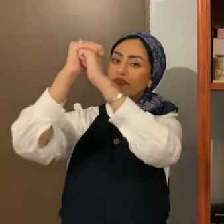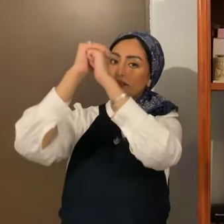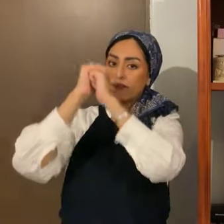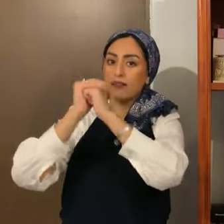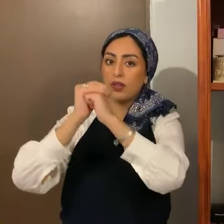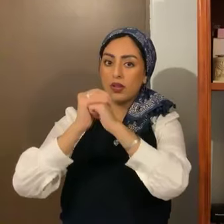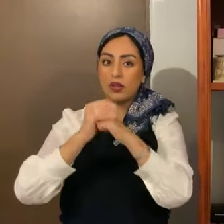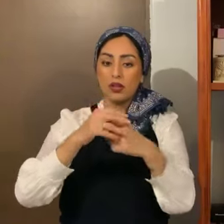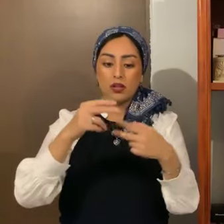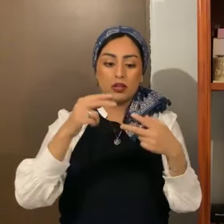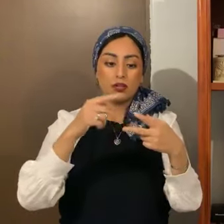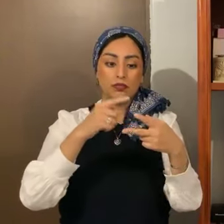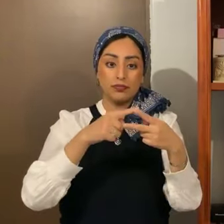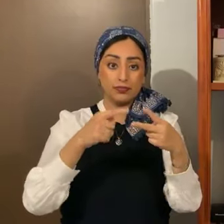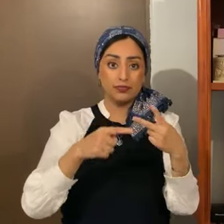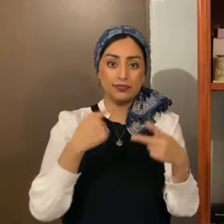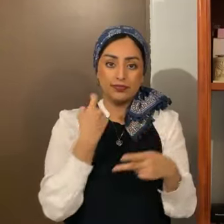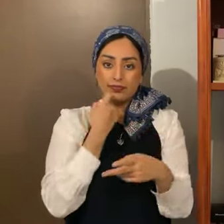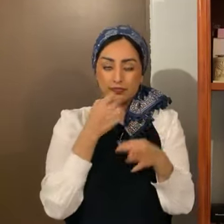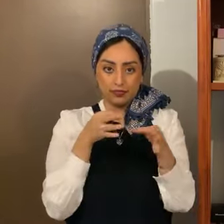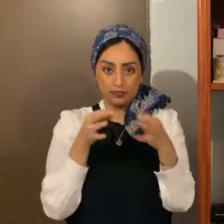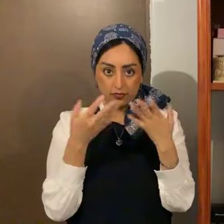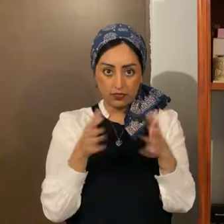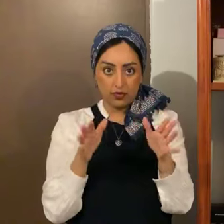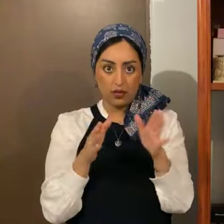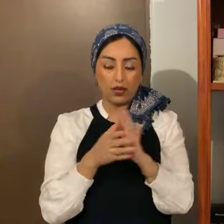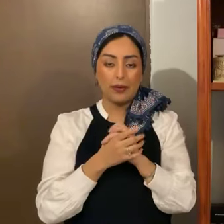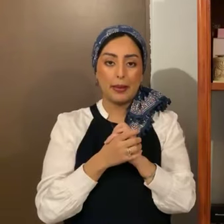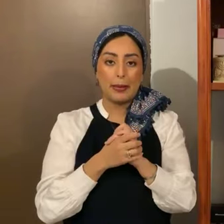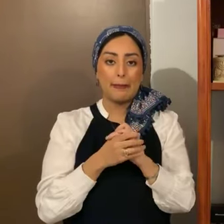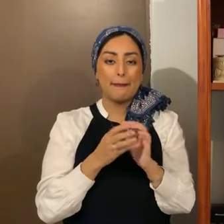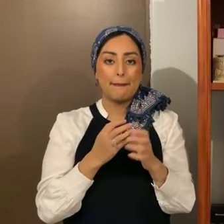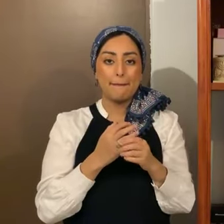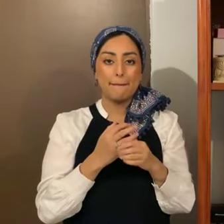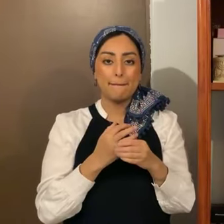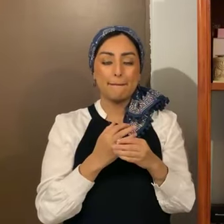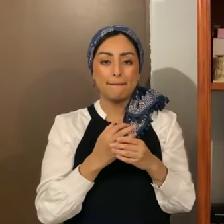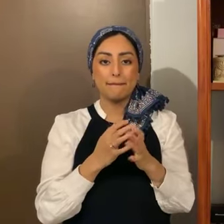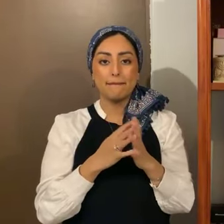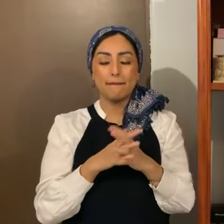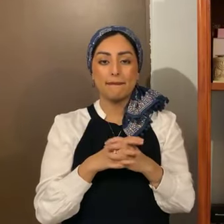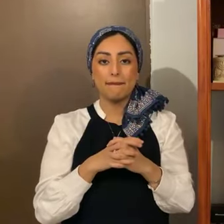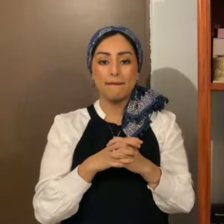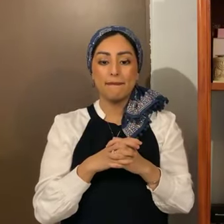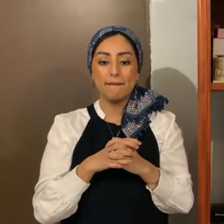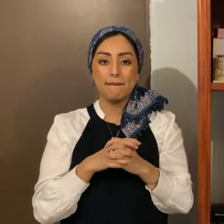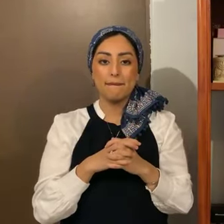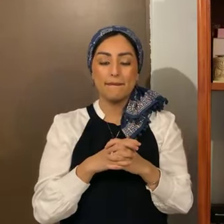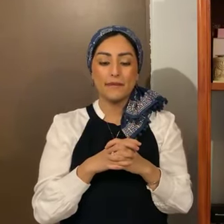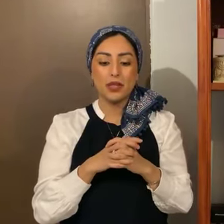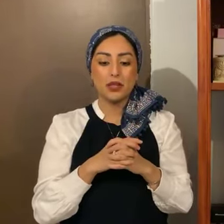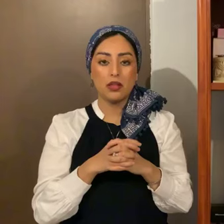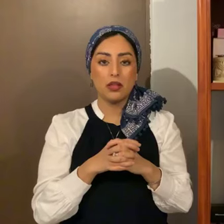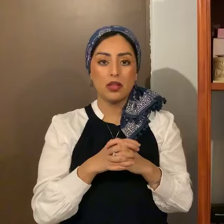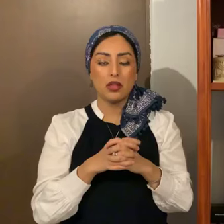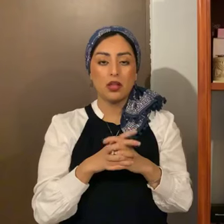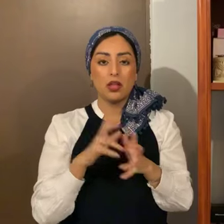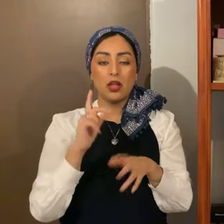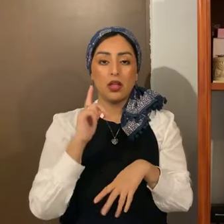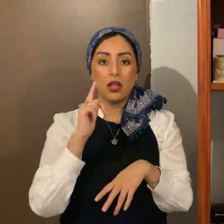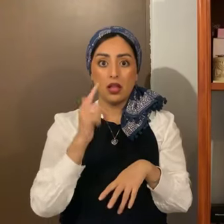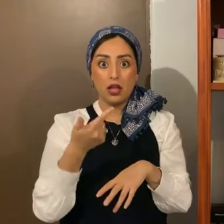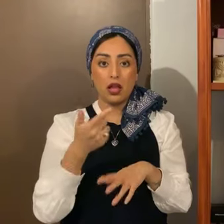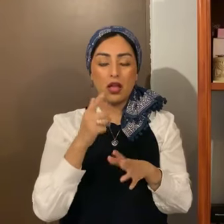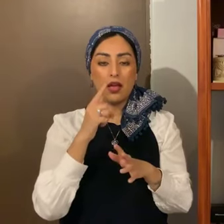Estos dos versos los acabo de explicar ahorita y bueno, ya lo tienes ahí. Se va a subir el video a